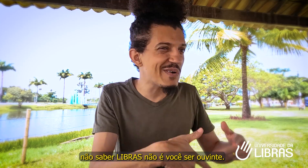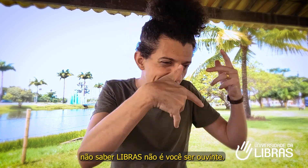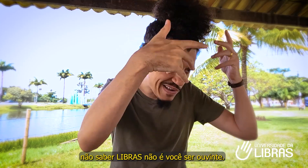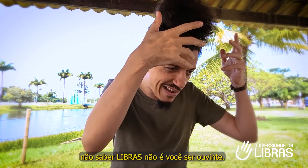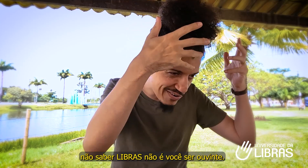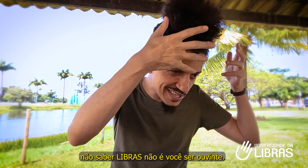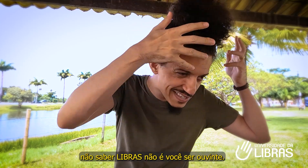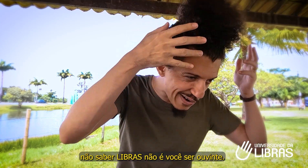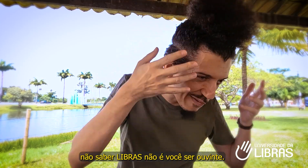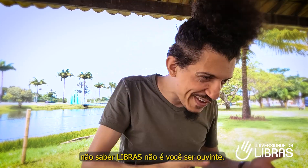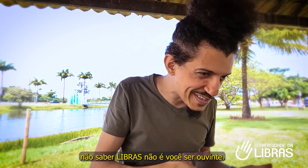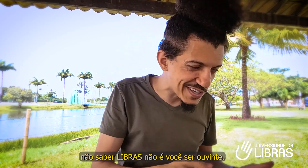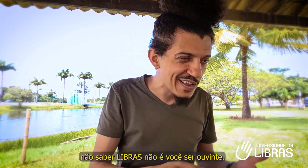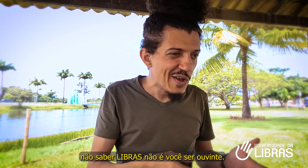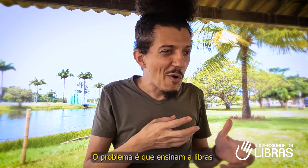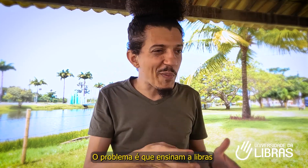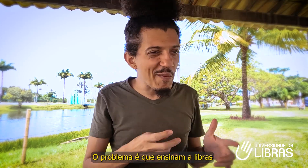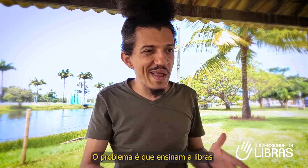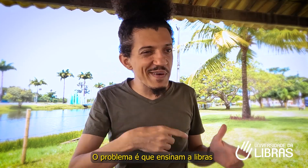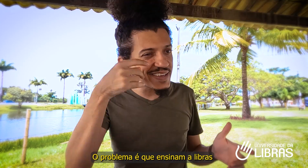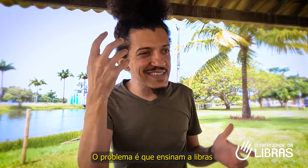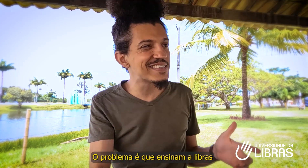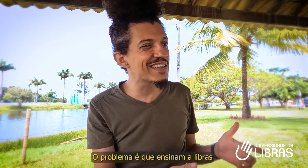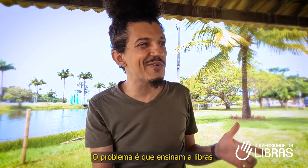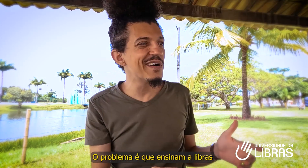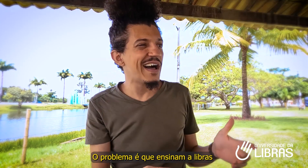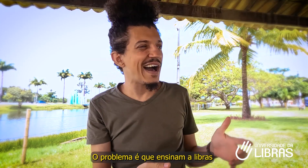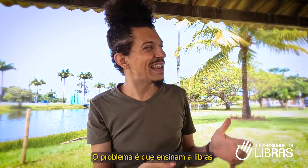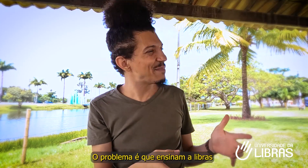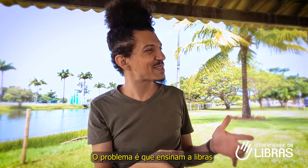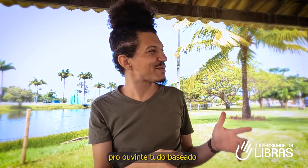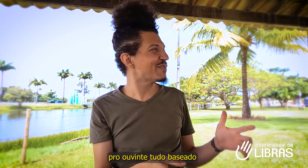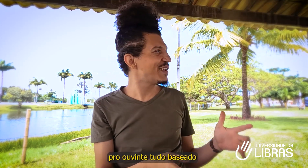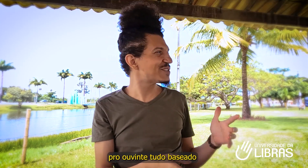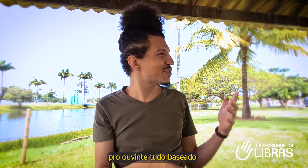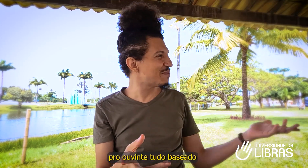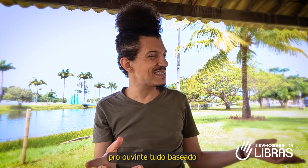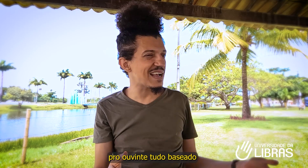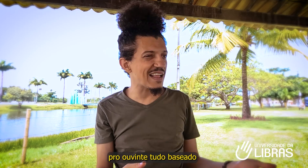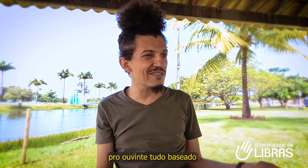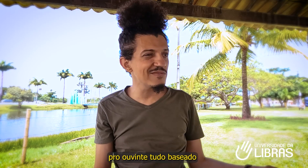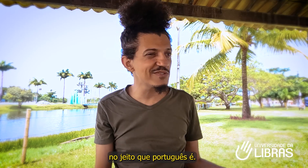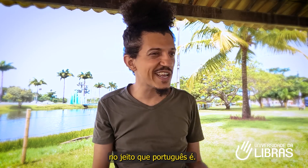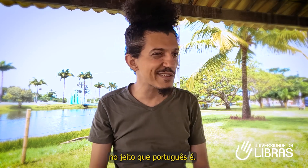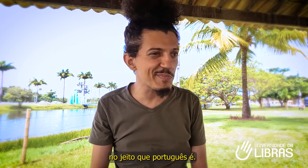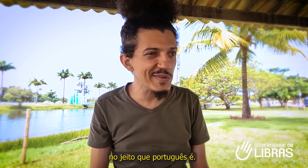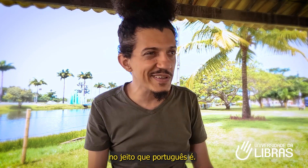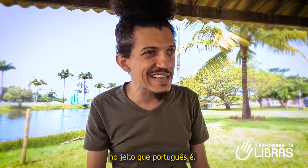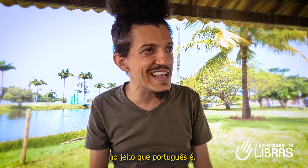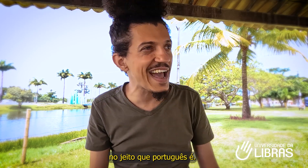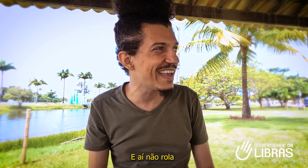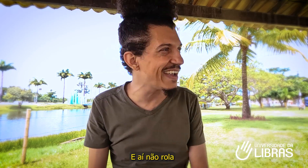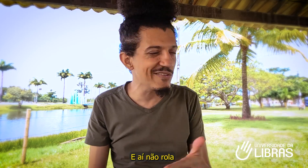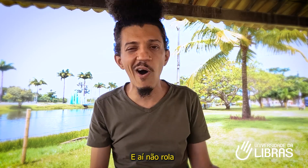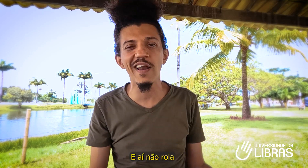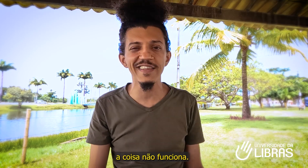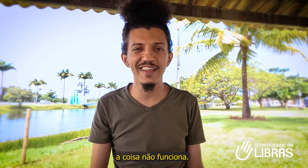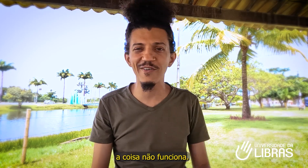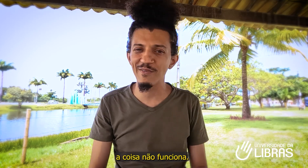é você ser ouvinte. O problema é que ensinam a Libras para o ouvinte, tudo baseado no jeito que o português é. E aí não rola, entendeu?